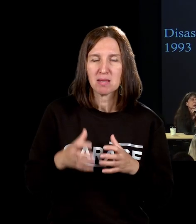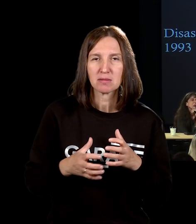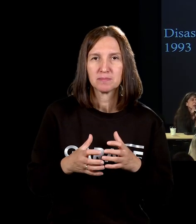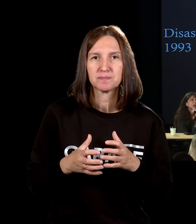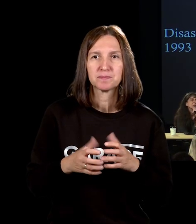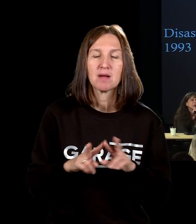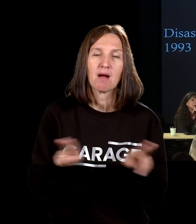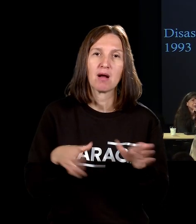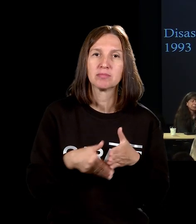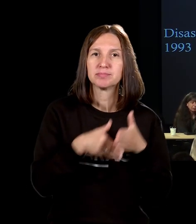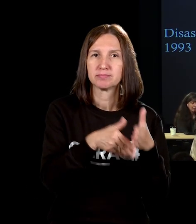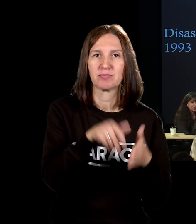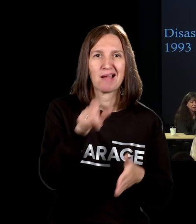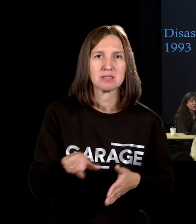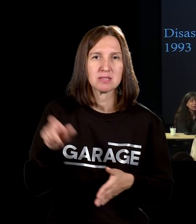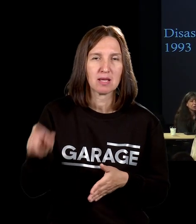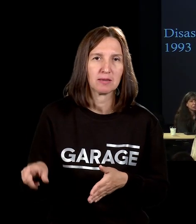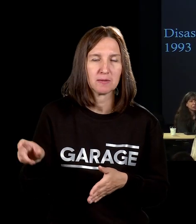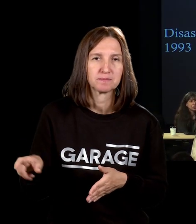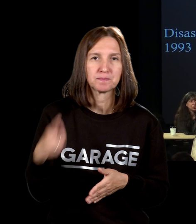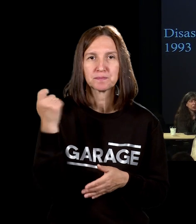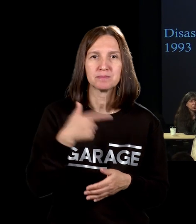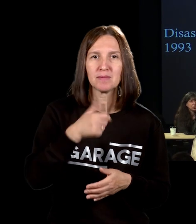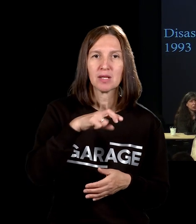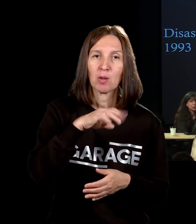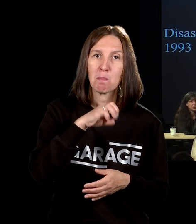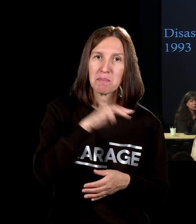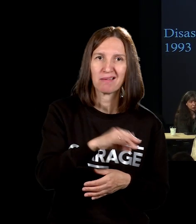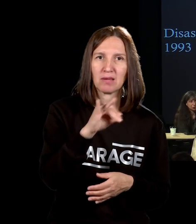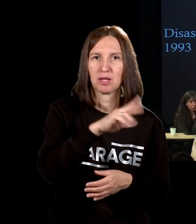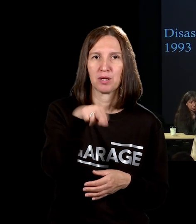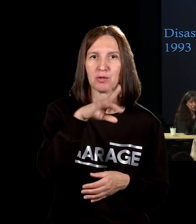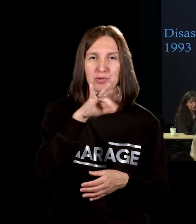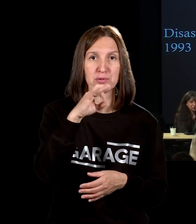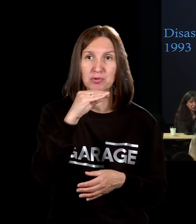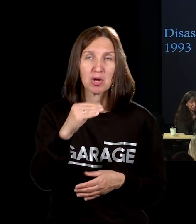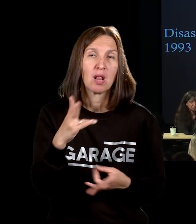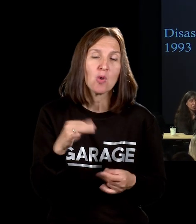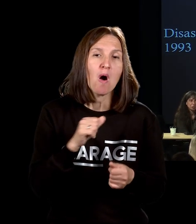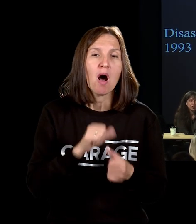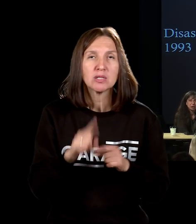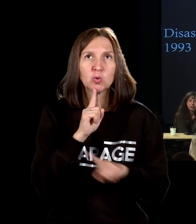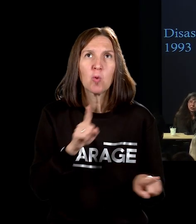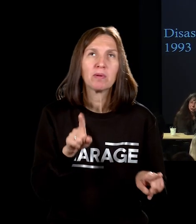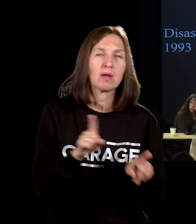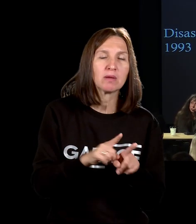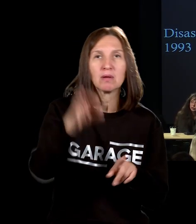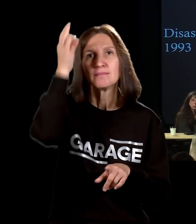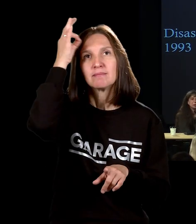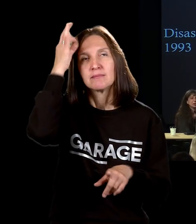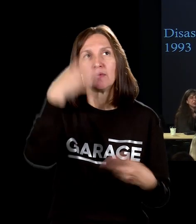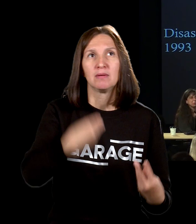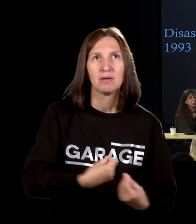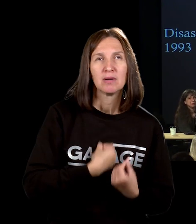арт-мир в качестве ассистентов Гилберта и Джорджа. Но как бы никаких особо